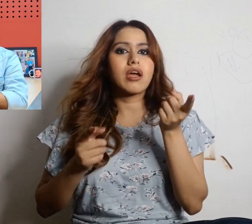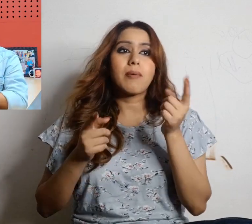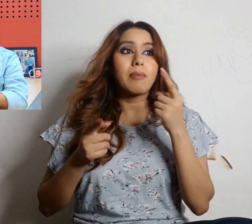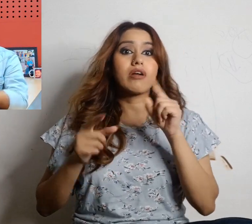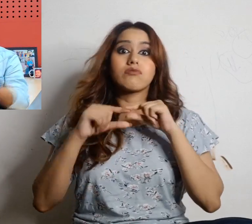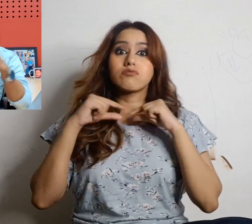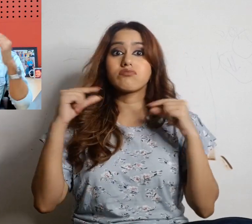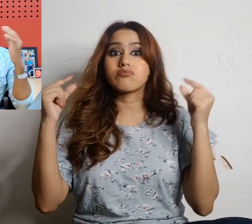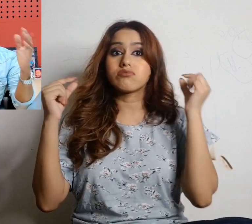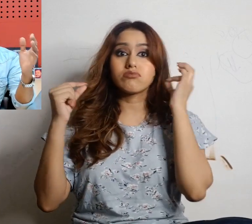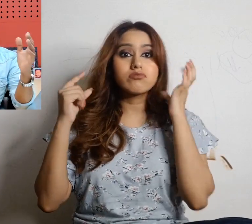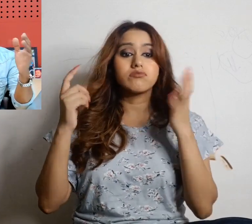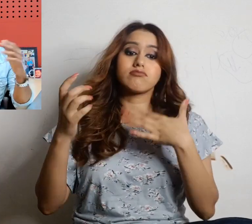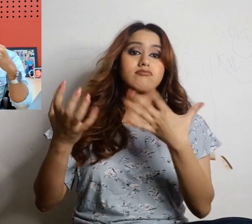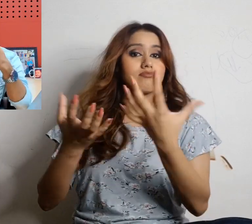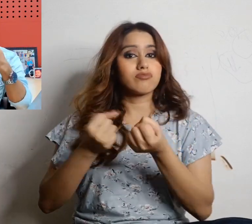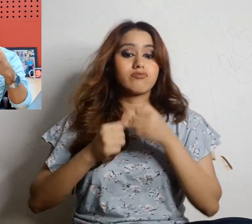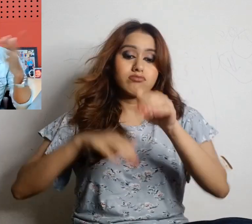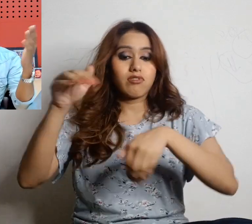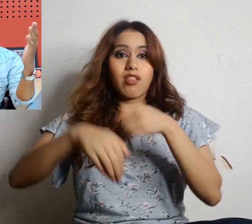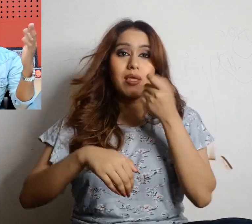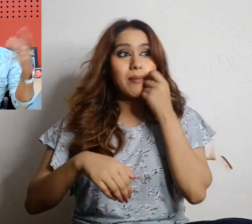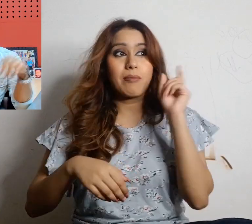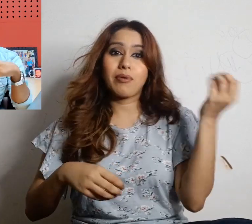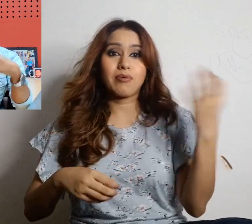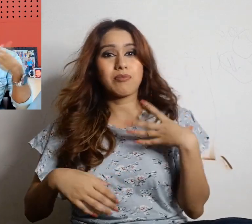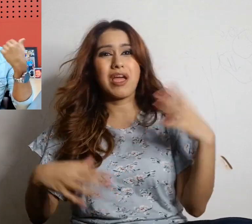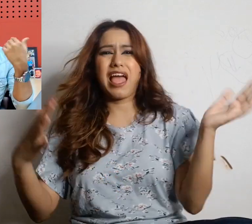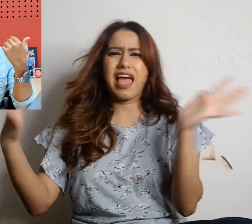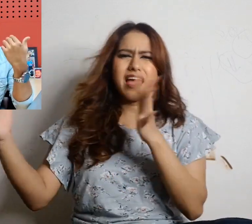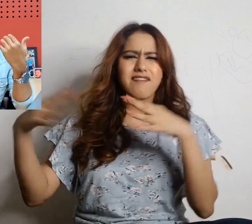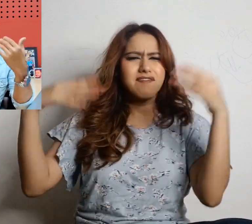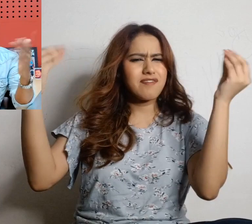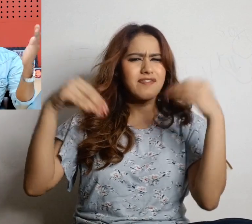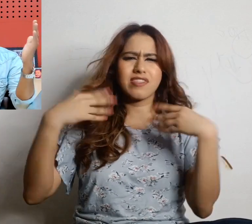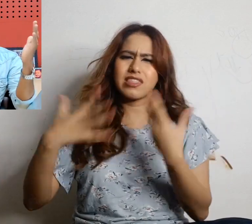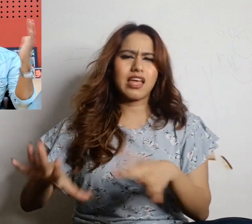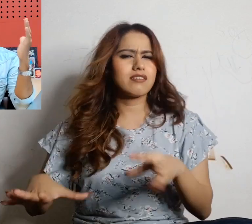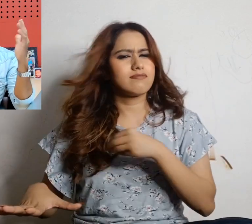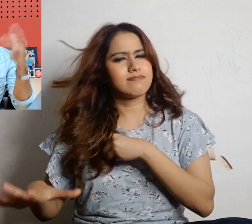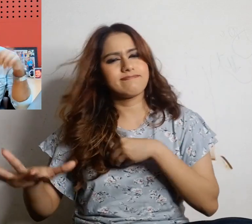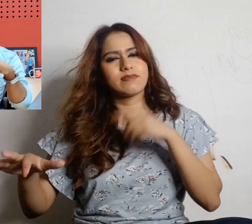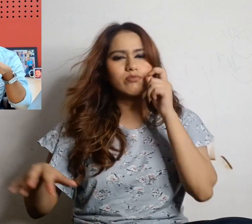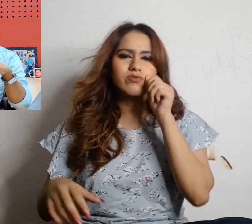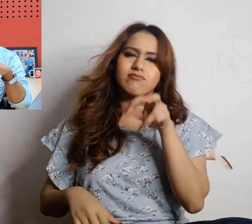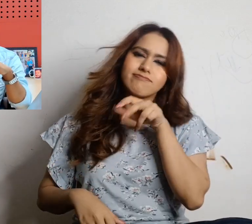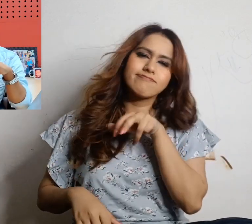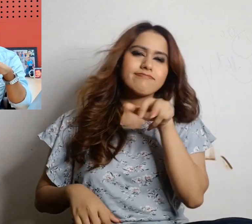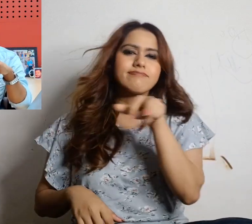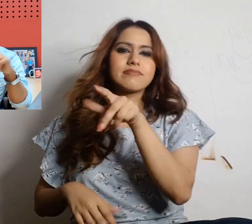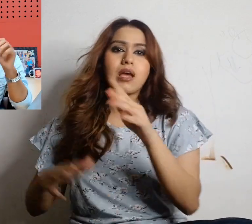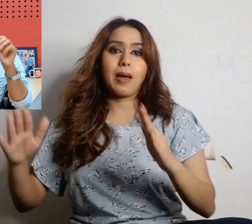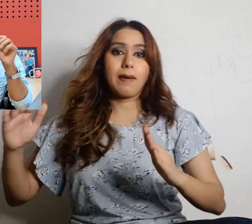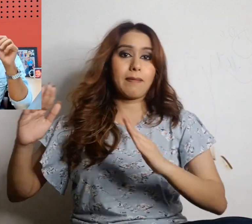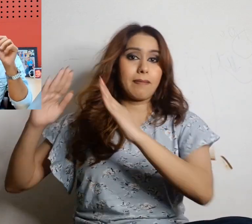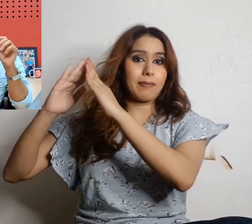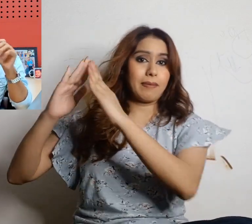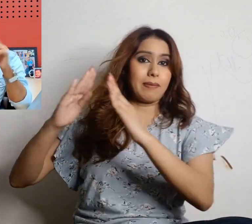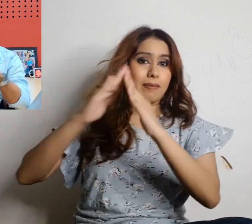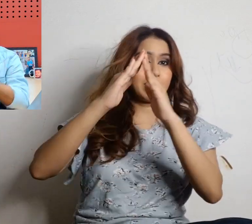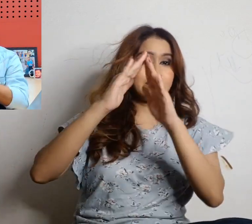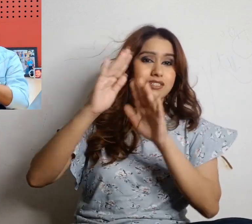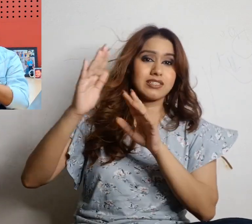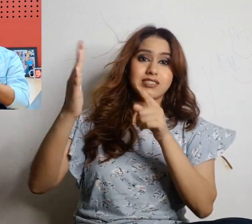लगी। लेकिन उसे तो खजाना लेना था। वो निकल पड़ा था उस यात्रा के लिए। आंधी तूफान सबका सामना करते हुए पहुंच गया पहाड़